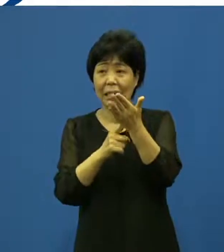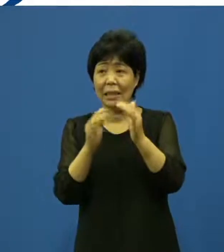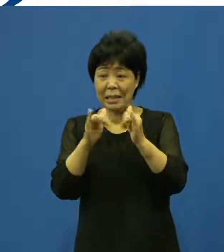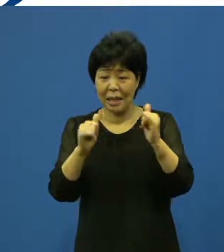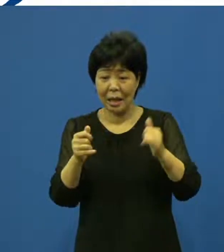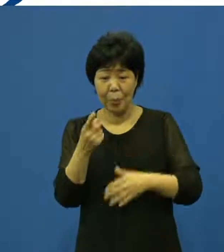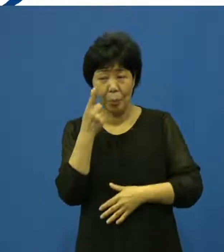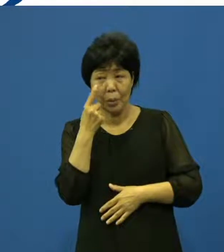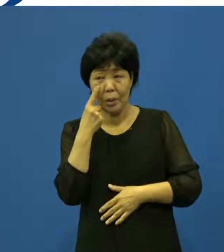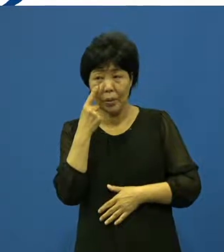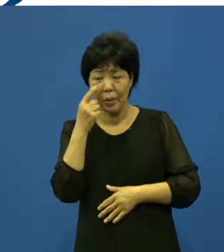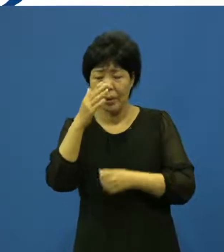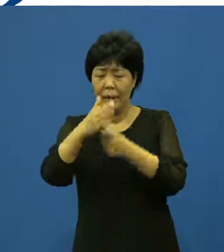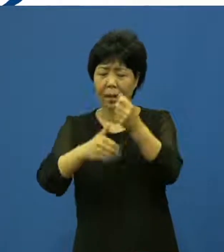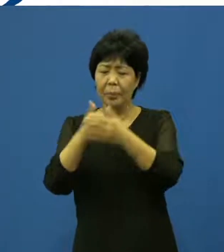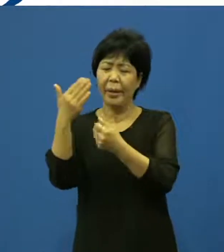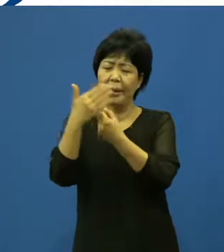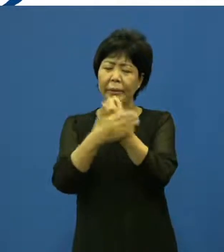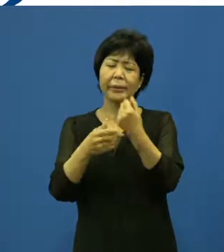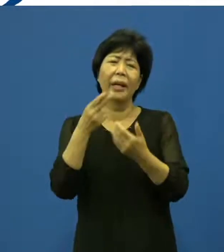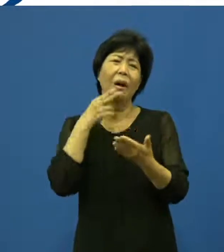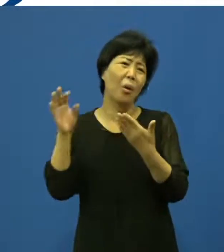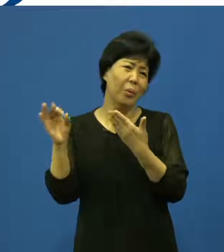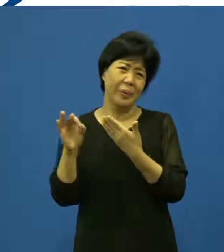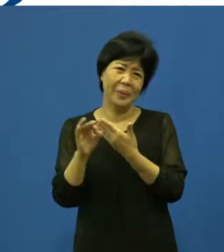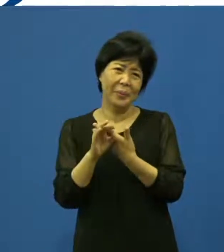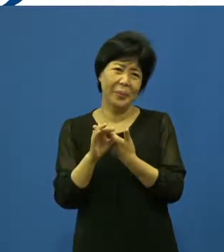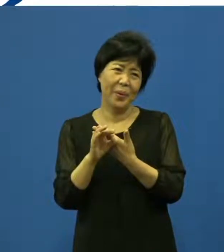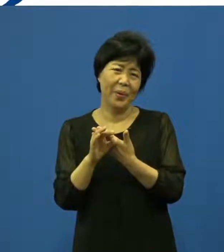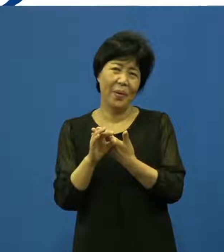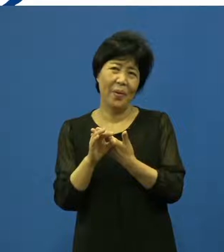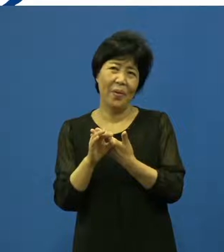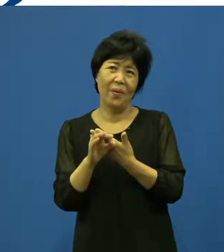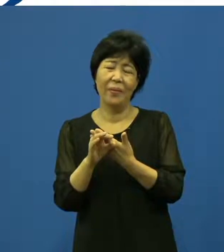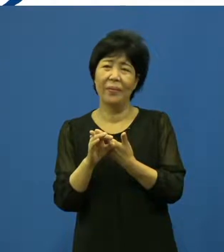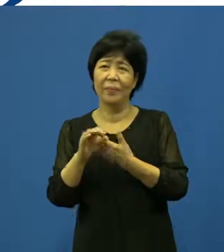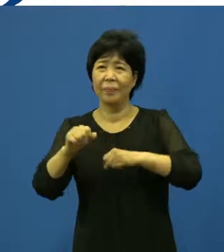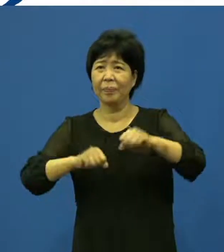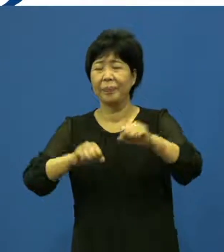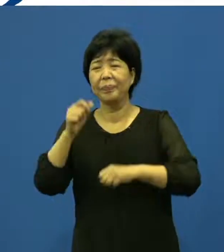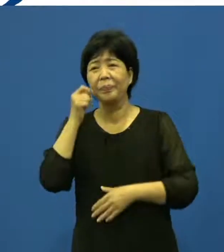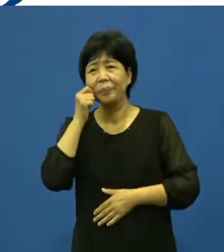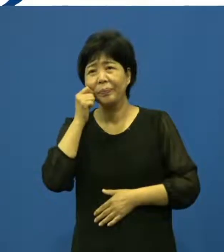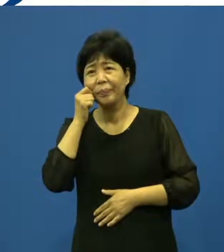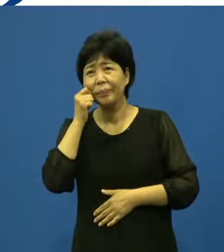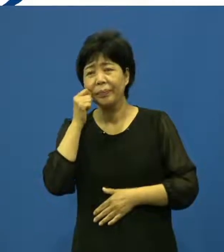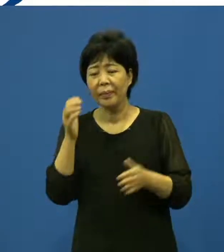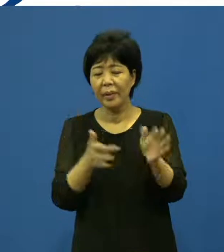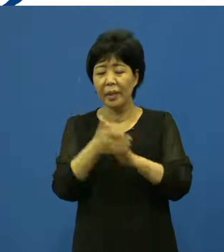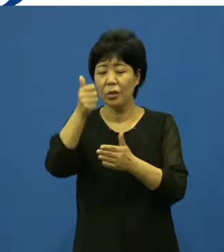하나님의 은혜가 아니면 그들은 그 자리에 설 수 없었어요. 마태복음 1장 예수님의 족보에서도 하나님의 은혜를